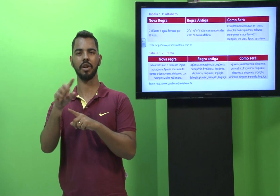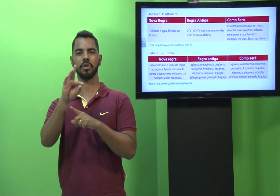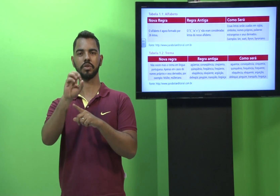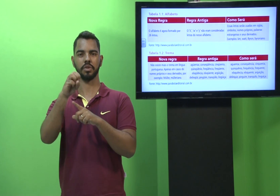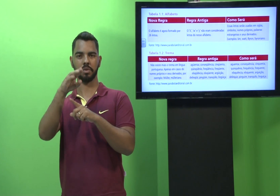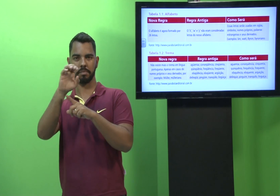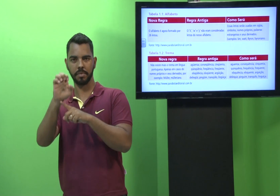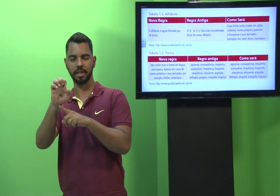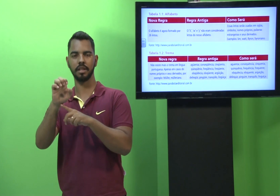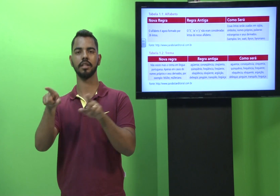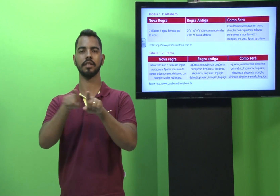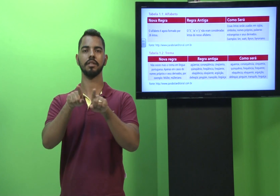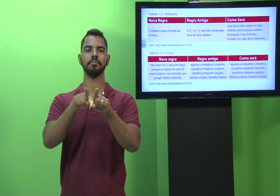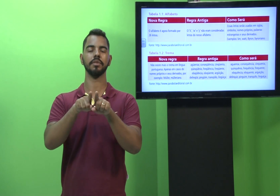Então, na nova regra